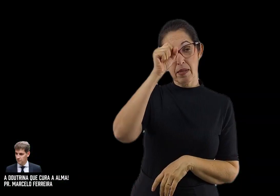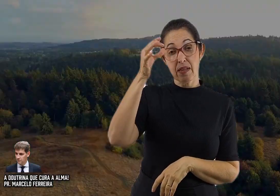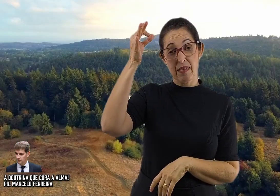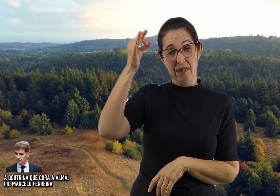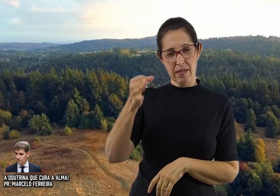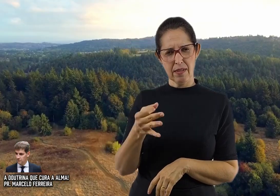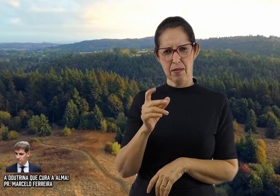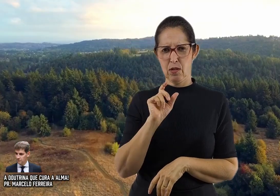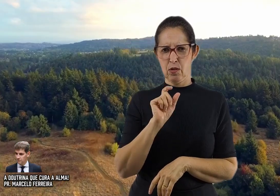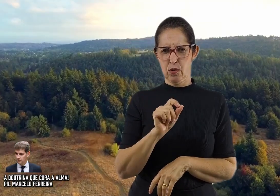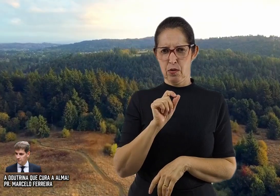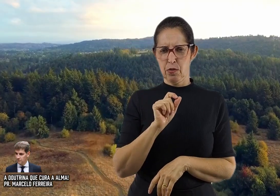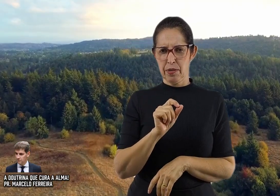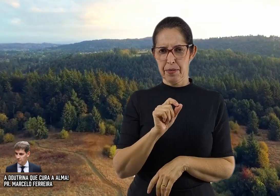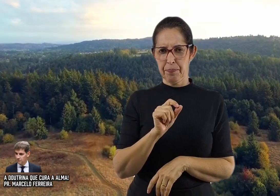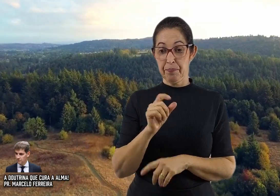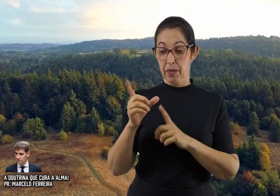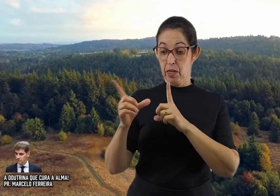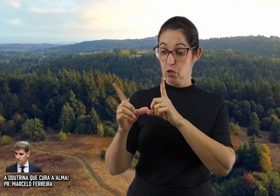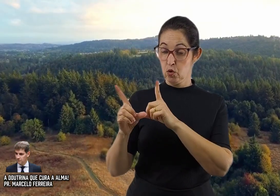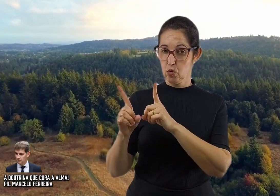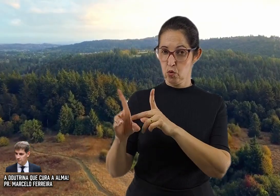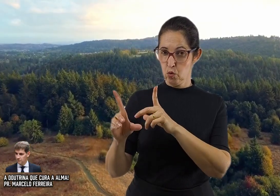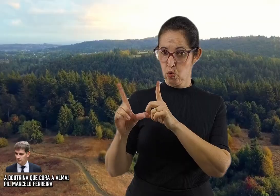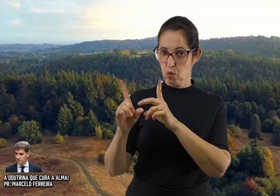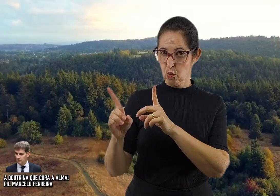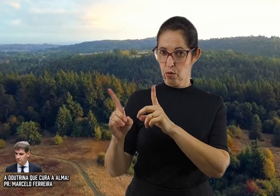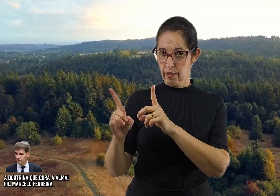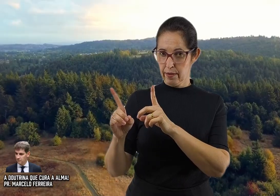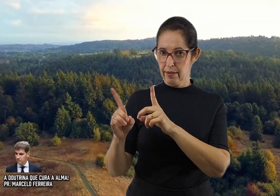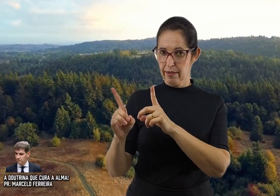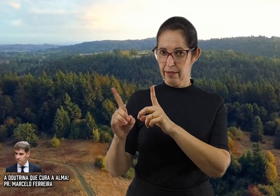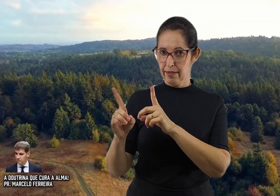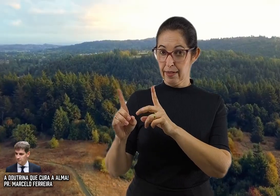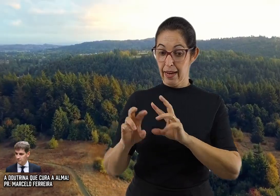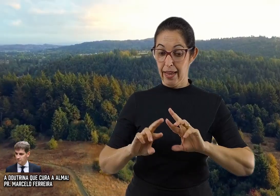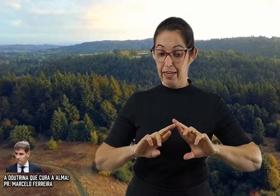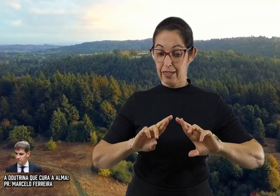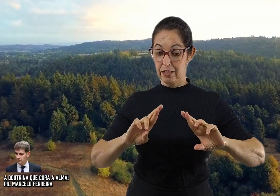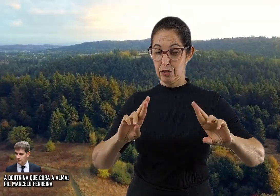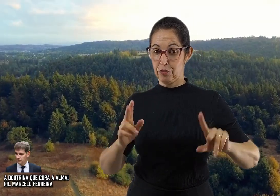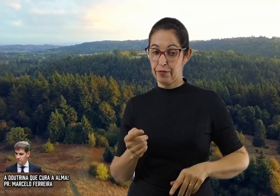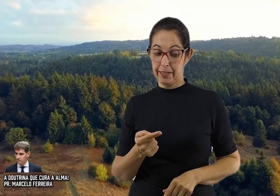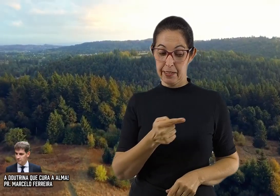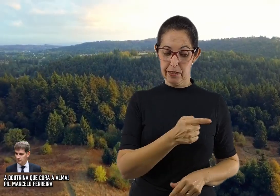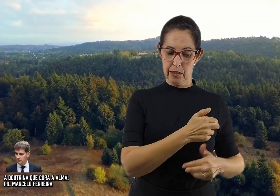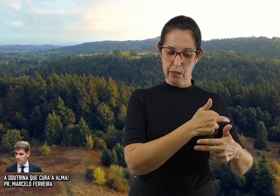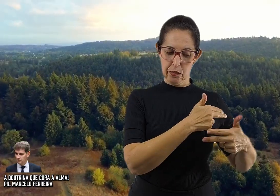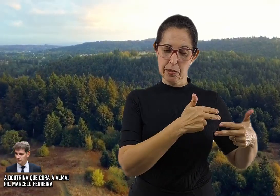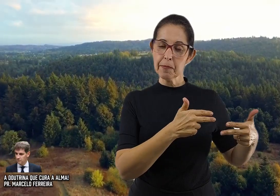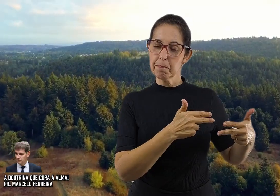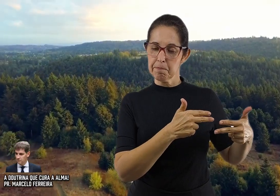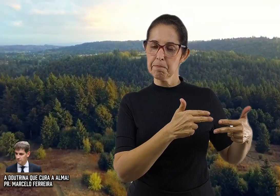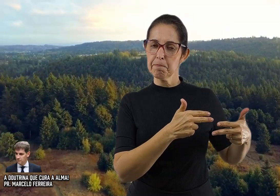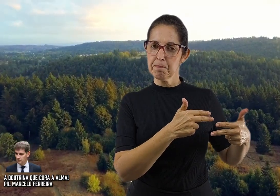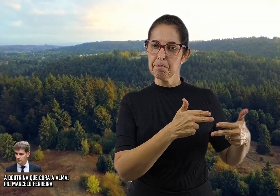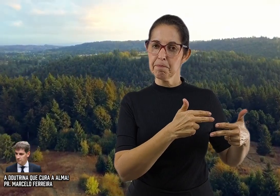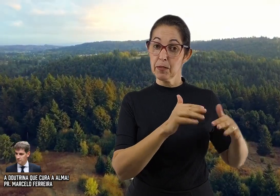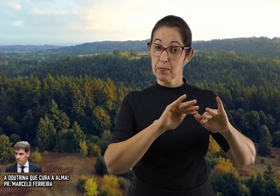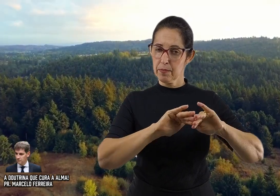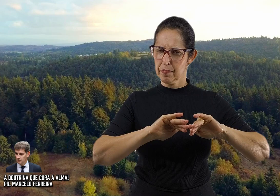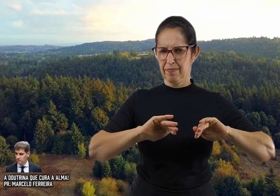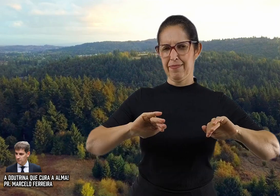doutrina. Vamos aqui ao primeiro ponto. Aqui o próximo, por favor. Não, pode passar depois dessa. Isso